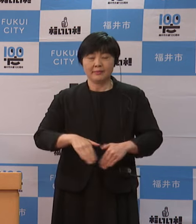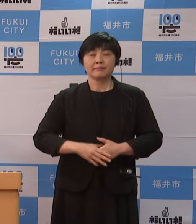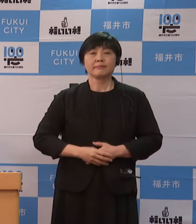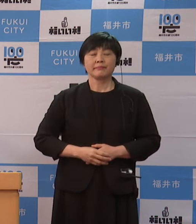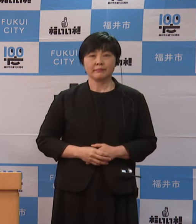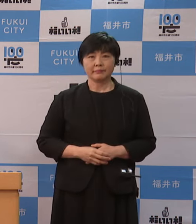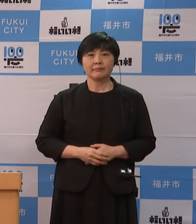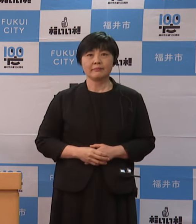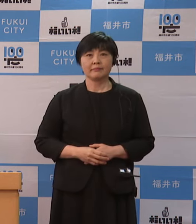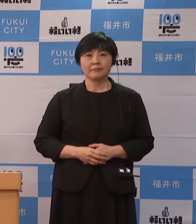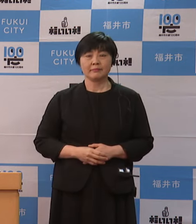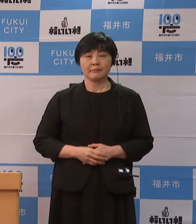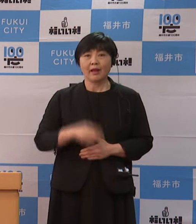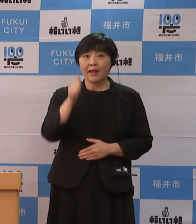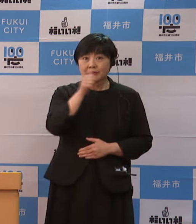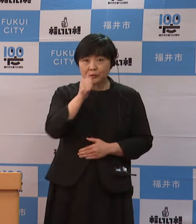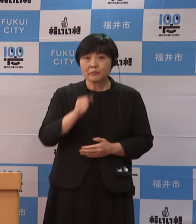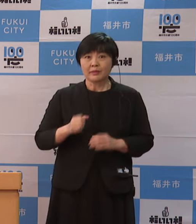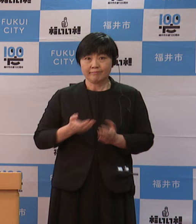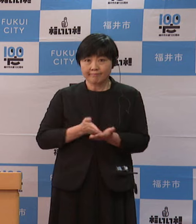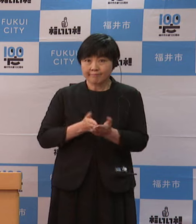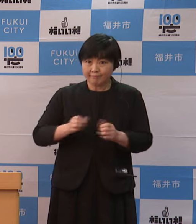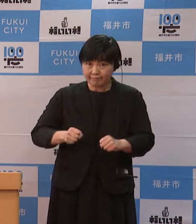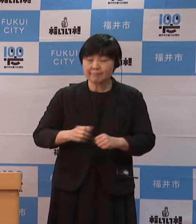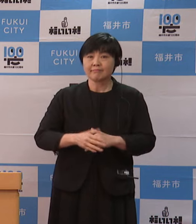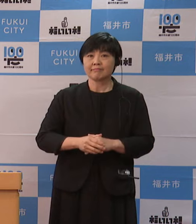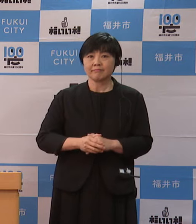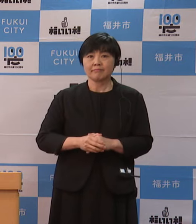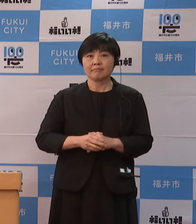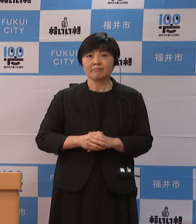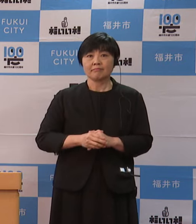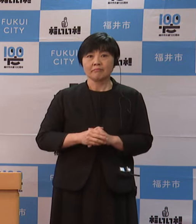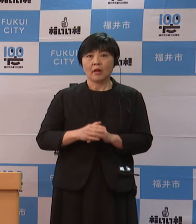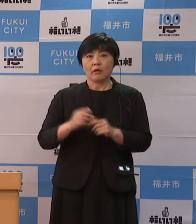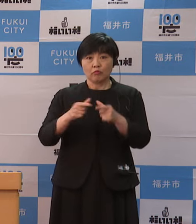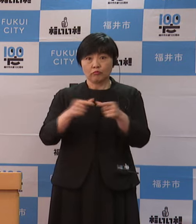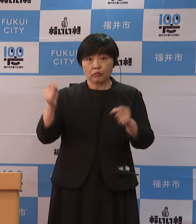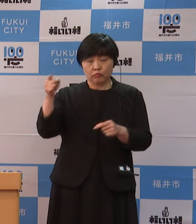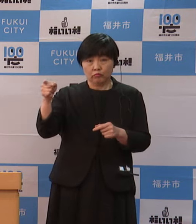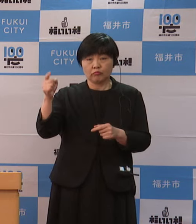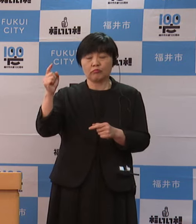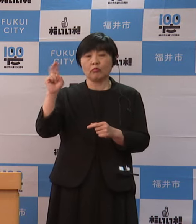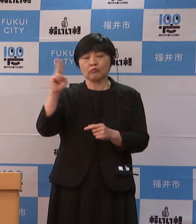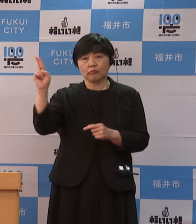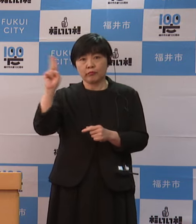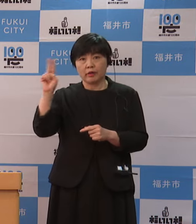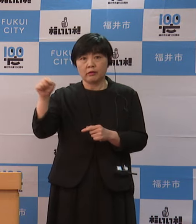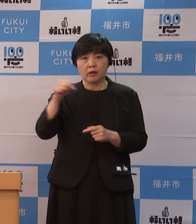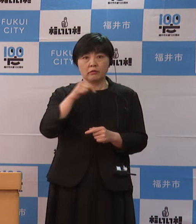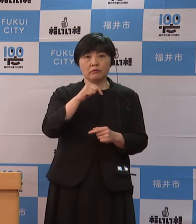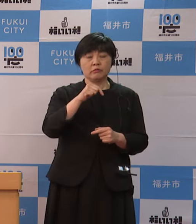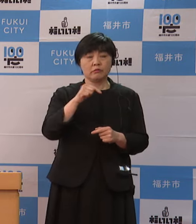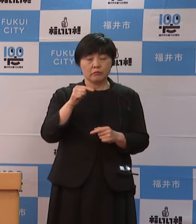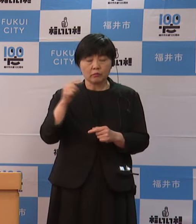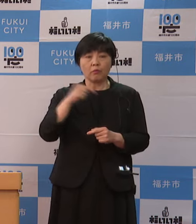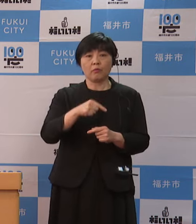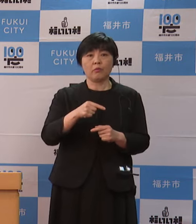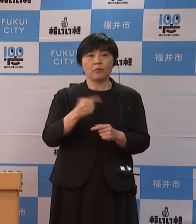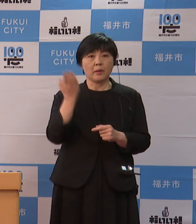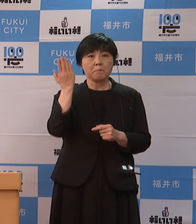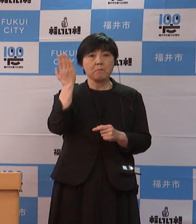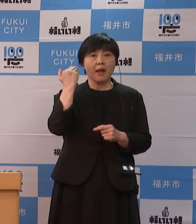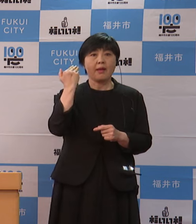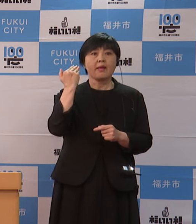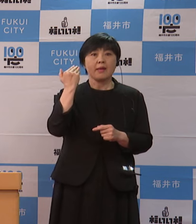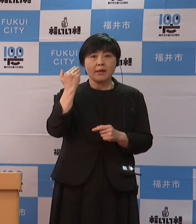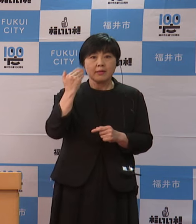若干ご紹介しますと、スロベニア共和国、これは我々 の福井市のホストタウンを務めた国であります